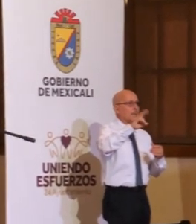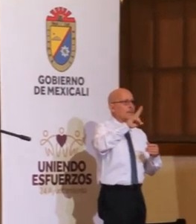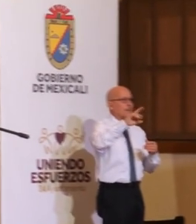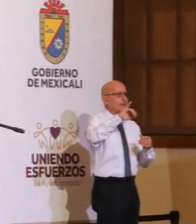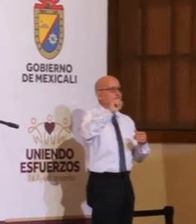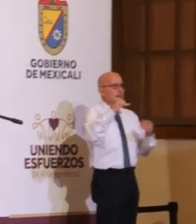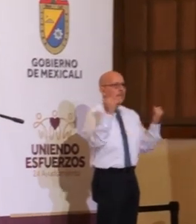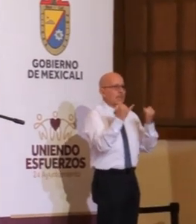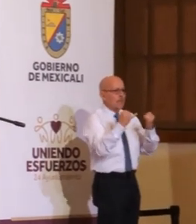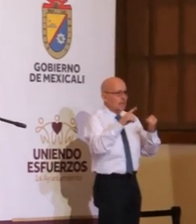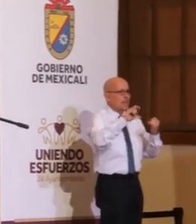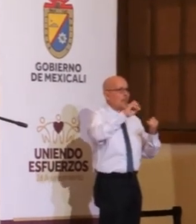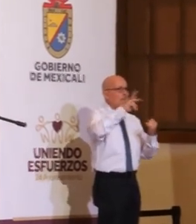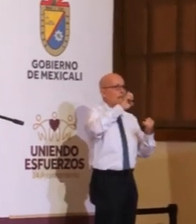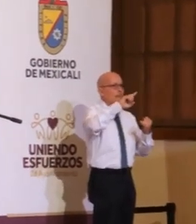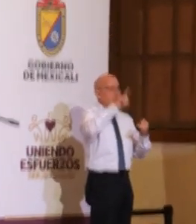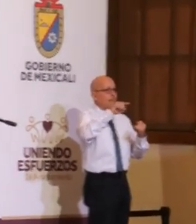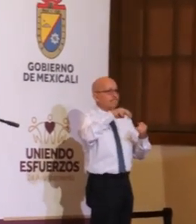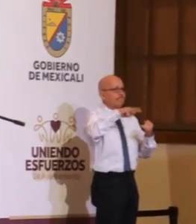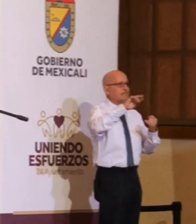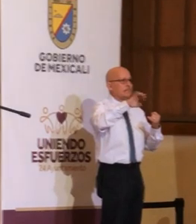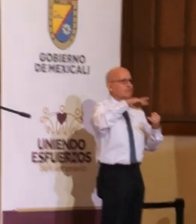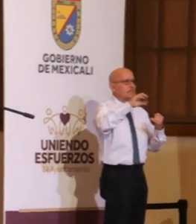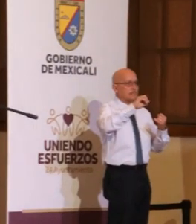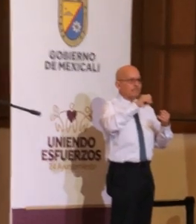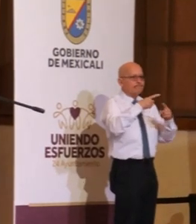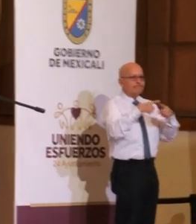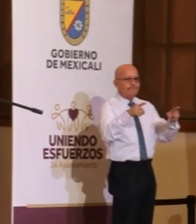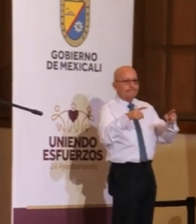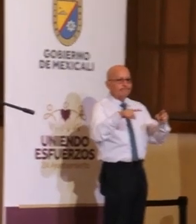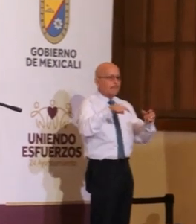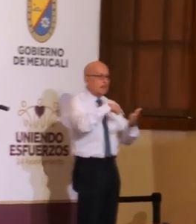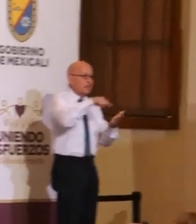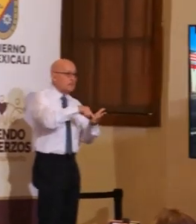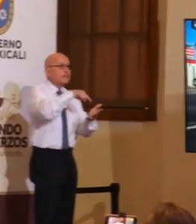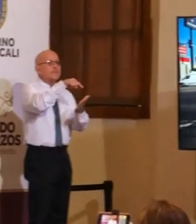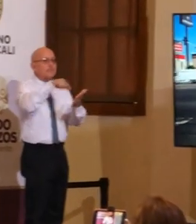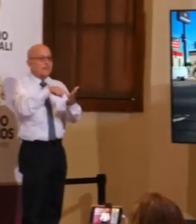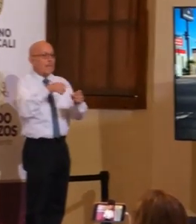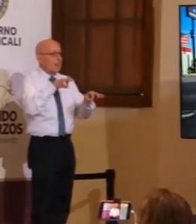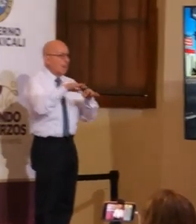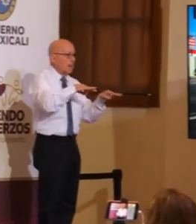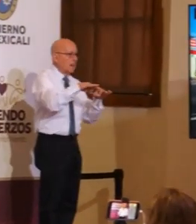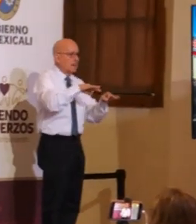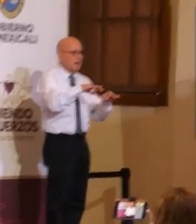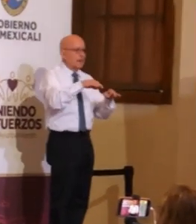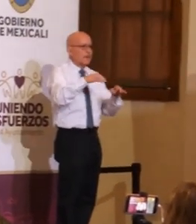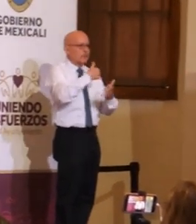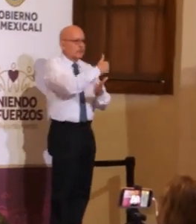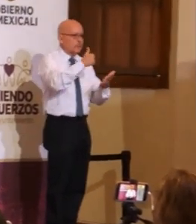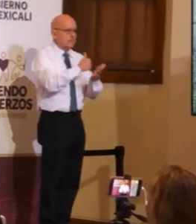Boulevard López Mateos. En serio, una serie de lugares donde hemos estado trabajando en las zonas más dañadas. ¿Y esto por